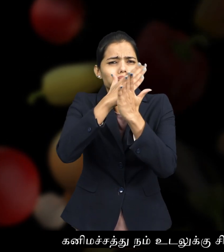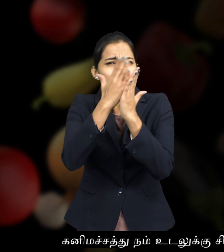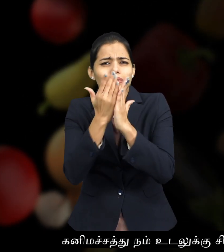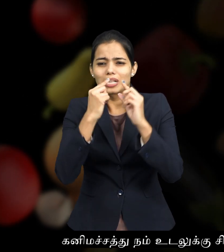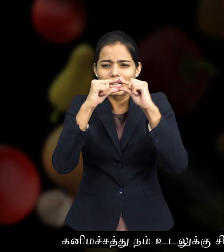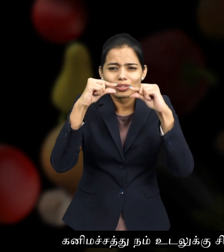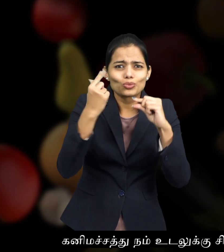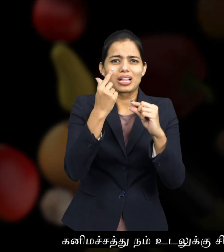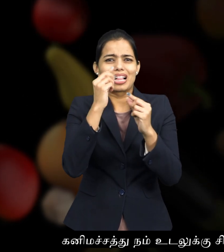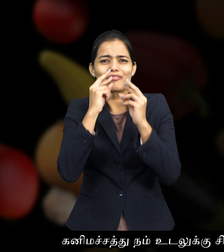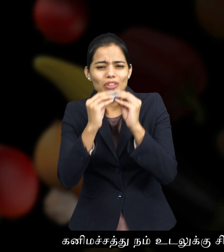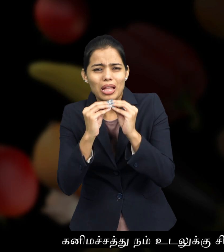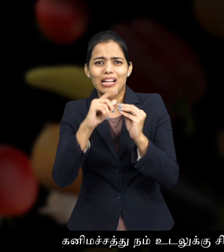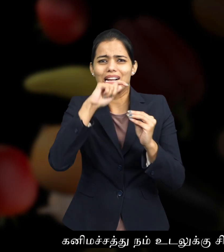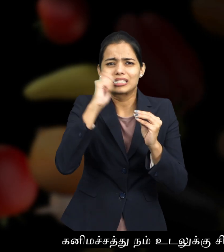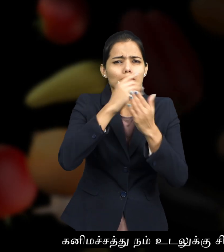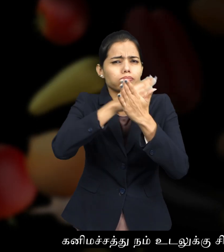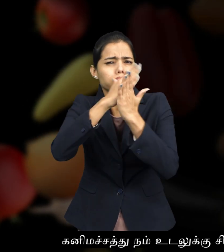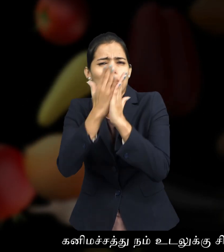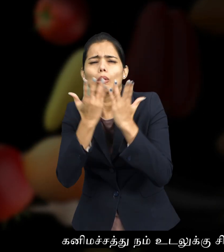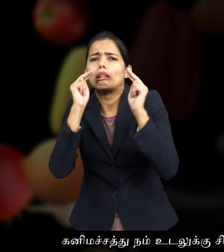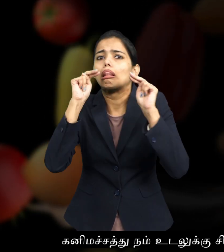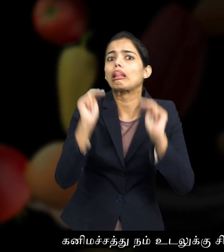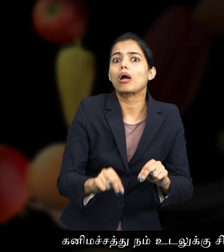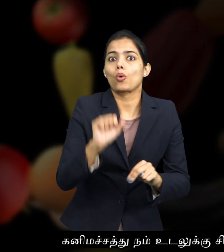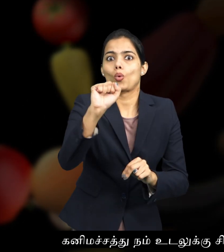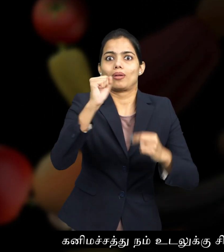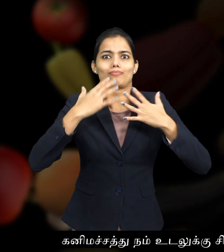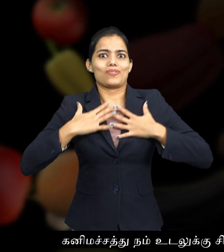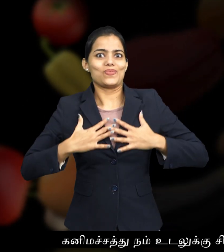கனிமச்சத்து நம் உடலுக்கு சிறிய அளவில் தேவைப்படுகின்றன.